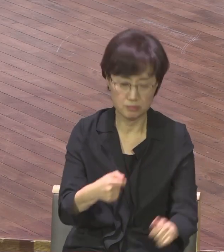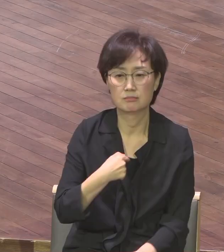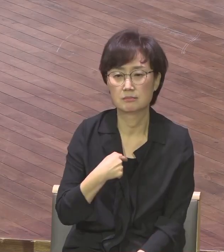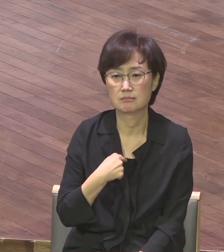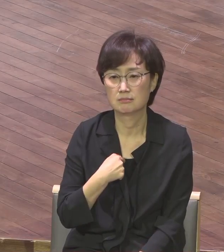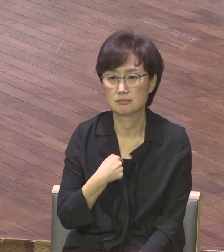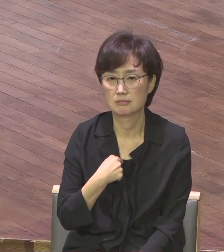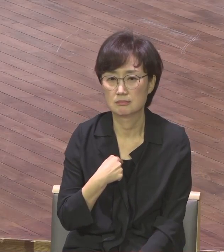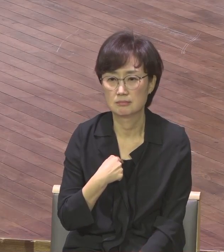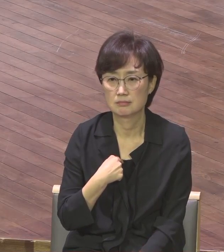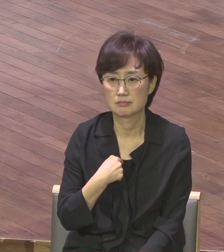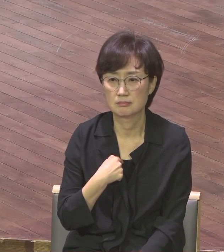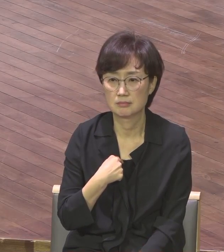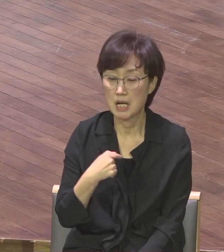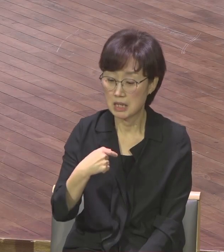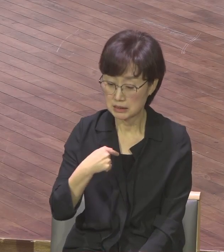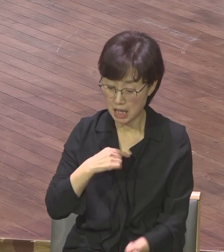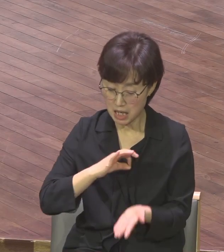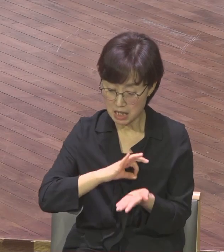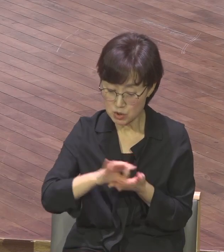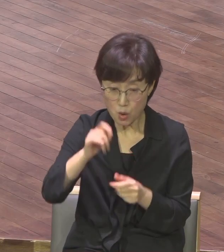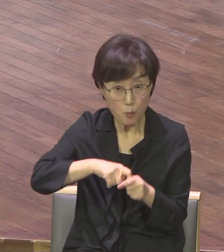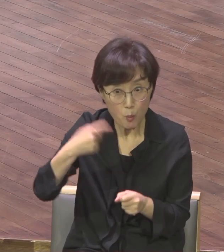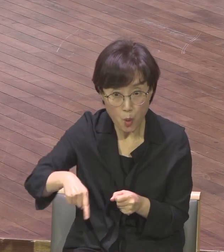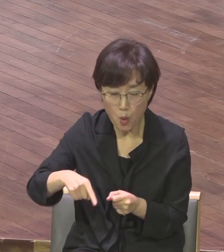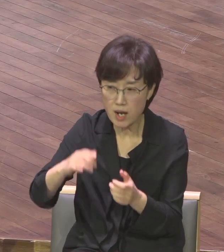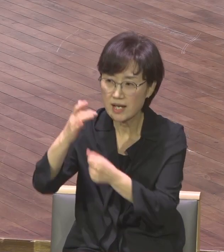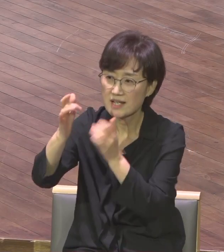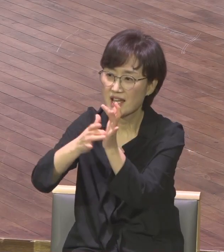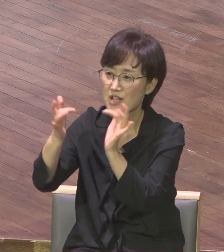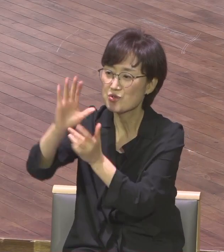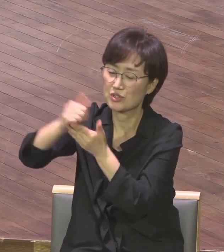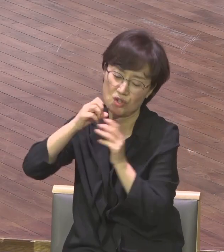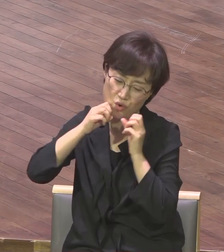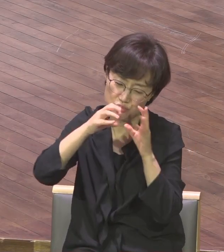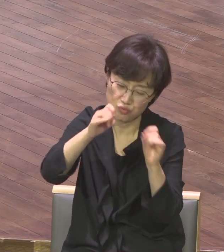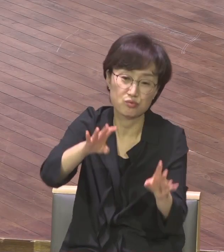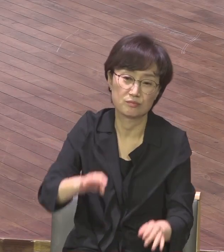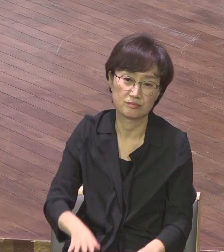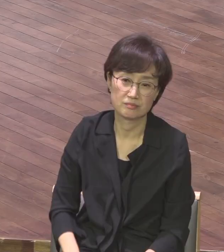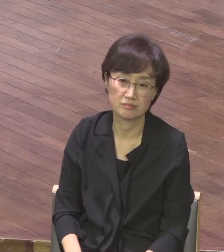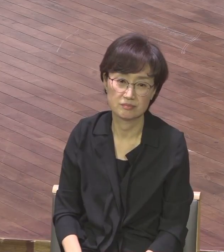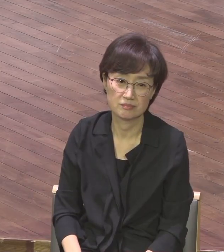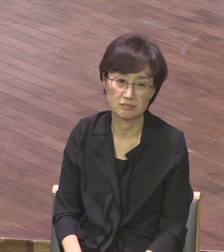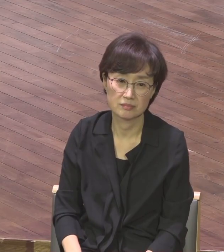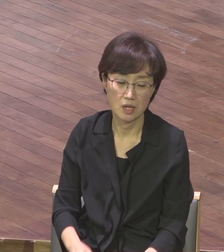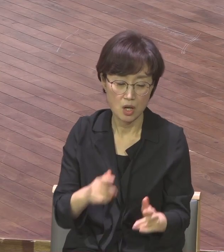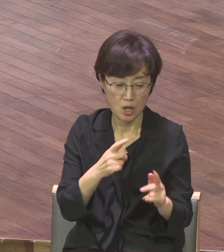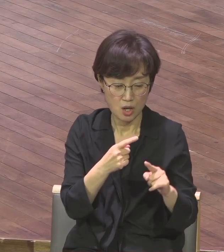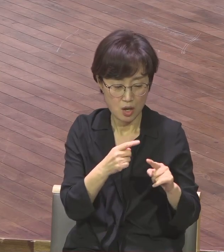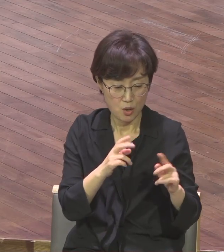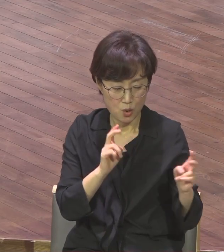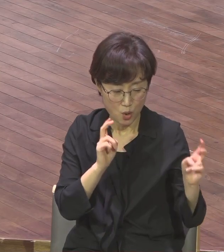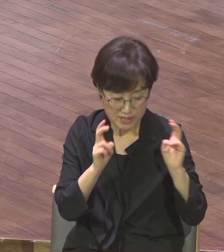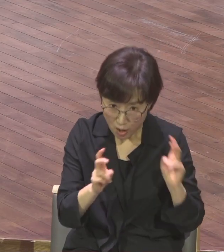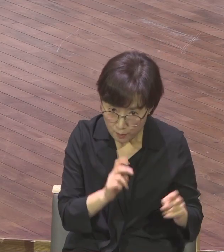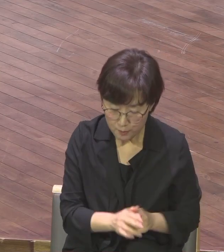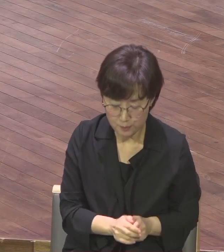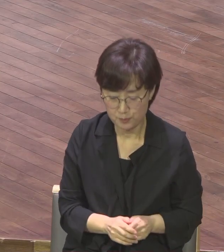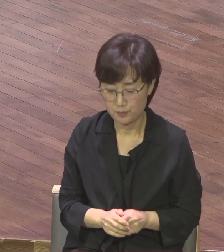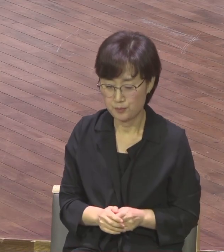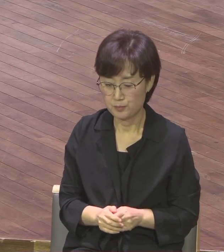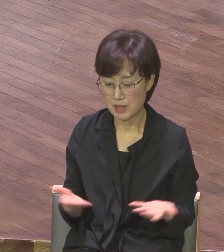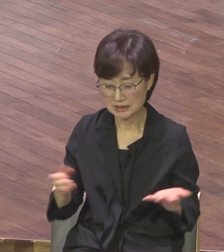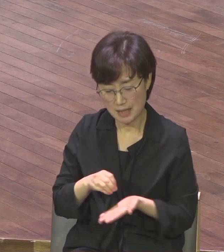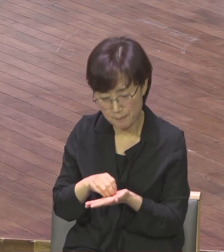하나님께서 하나님의 정언자로 쓰시더라고요. 사업을 하든 직장을 다니든 공부를 하든 무엇을 하든 그